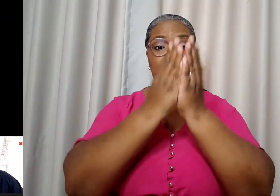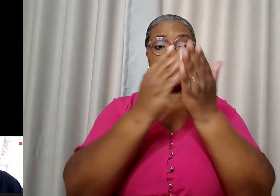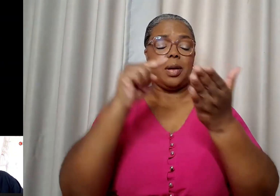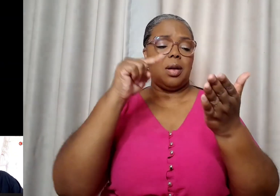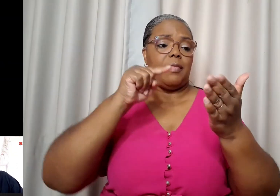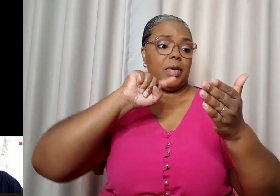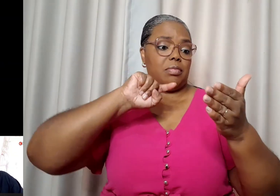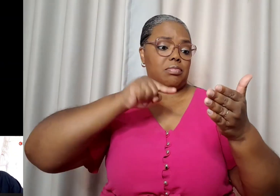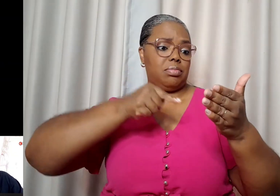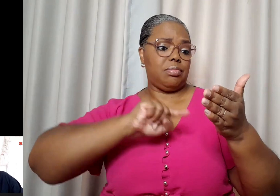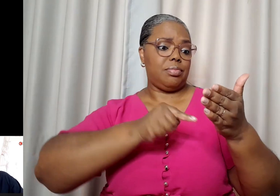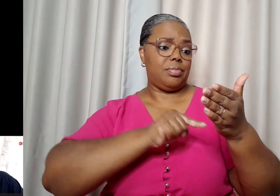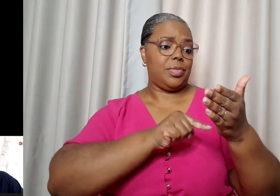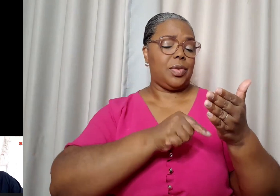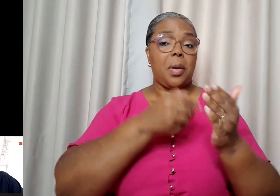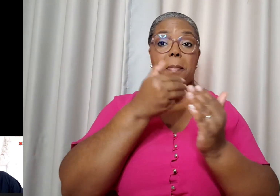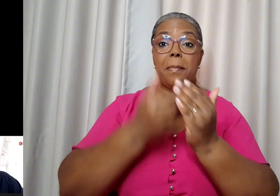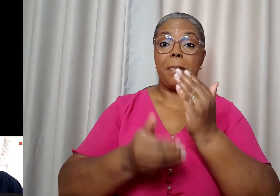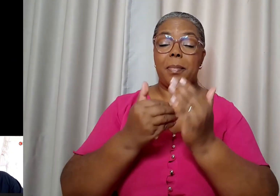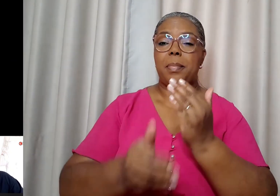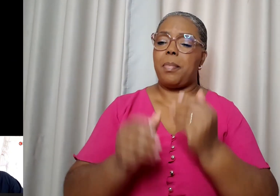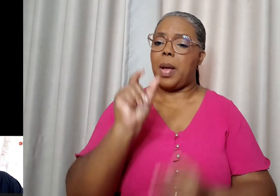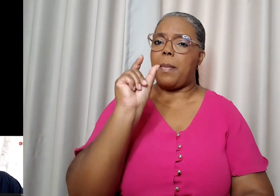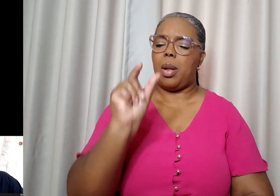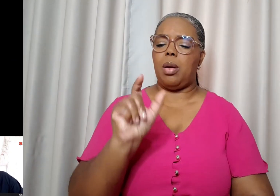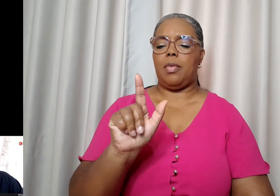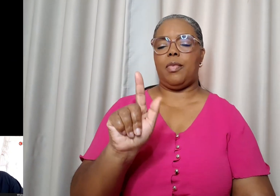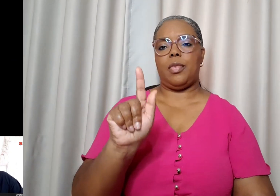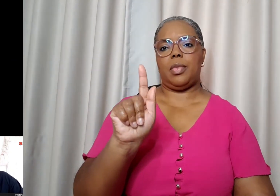a palavra de governo.